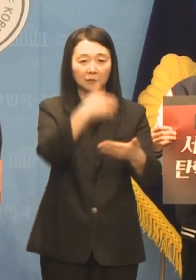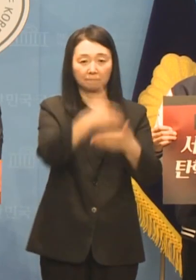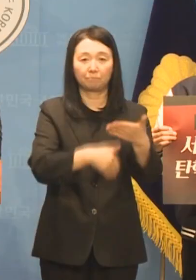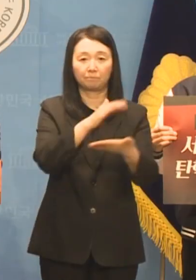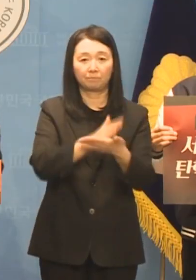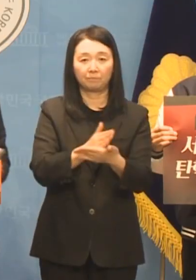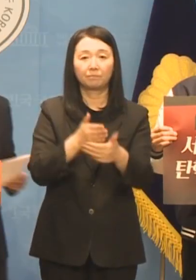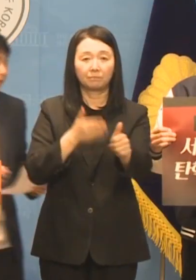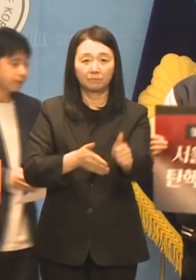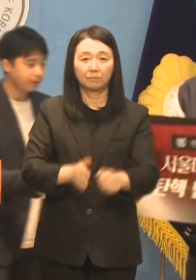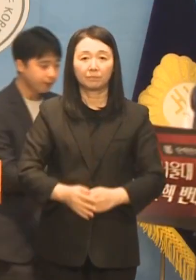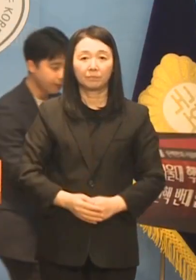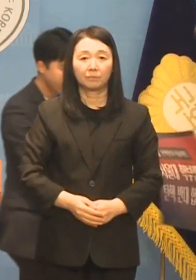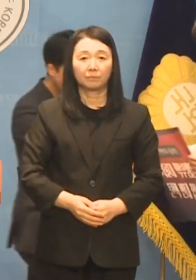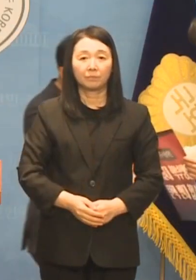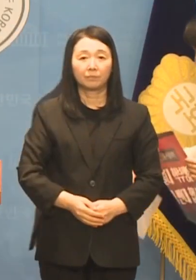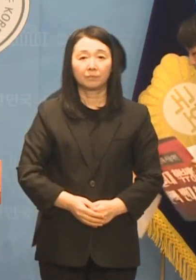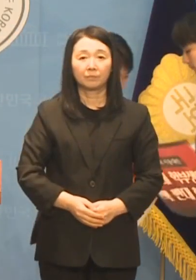바랍니다.